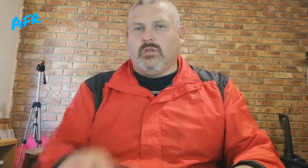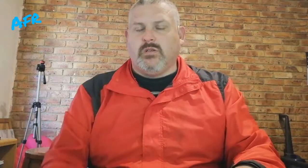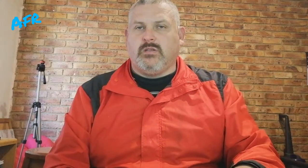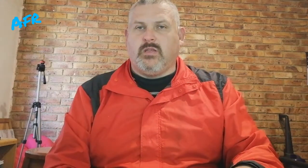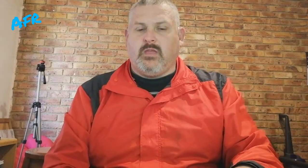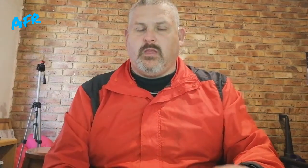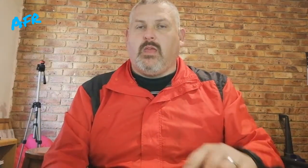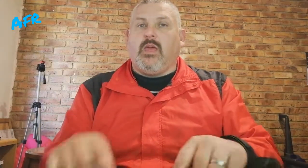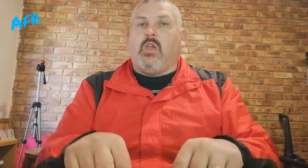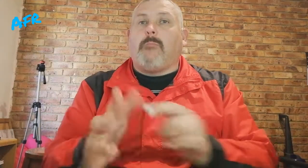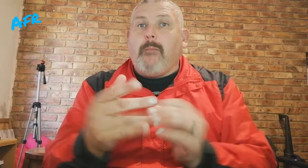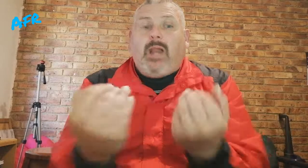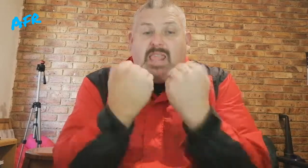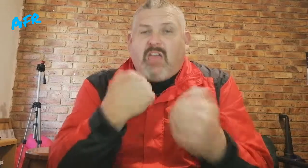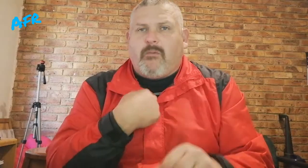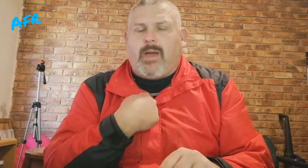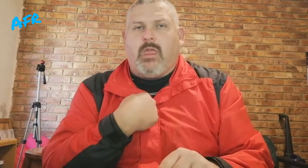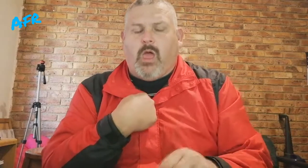ons. Die Bybel leer vir my